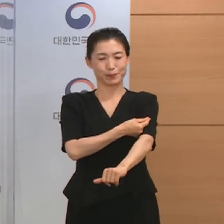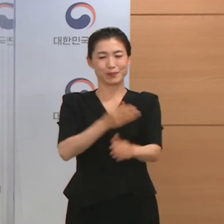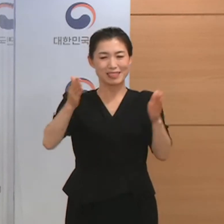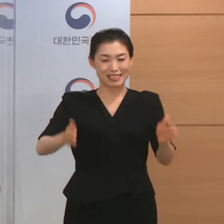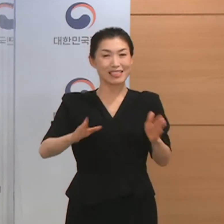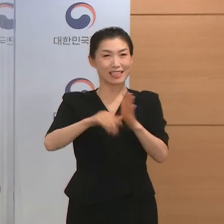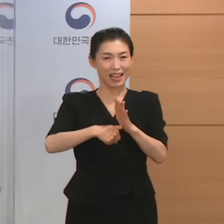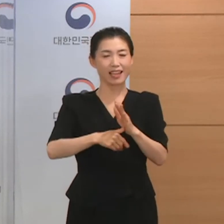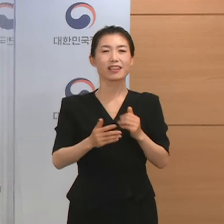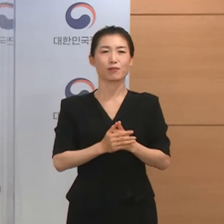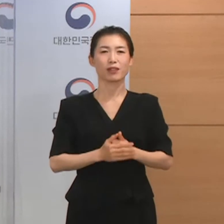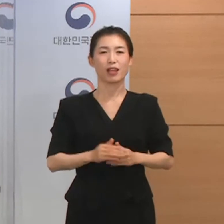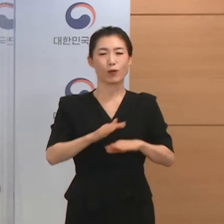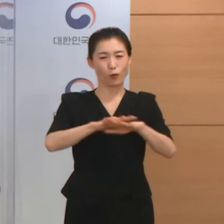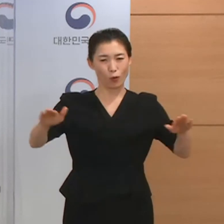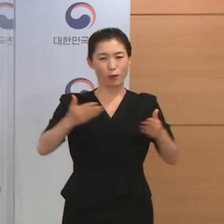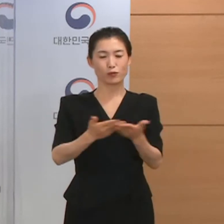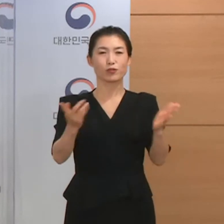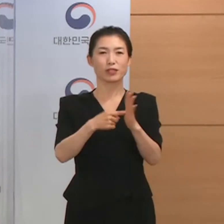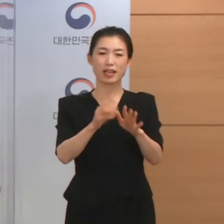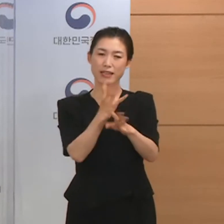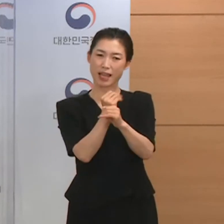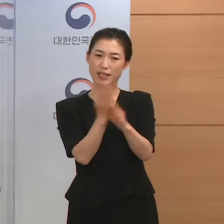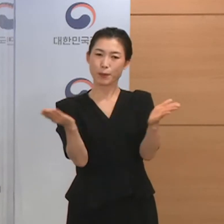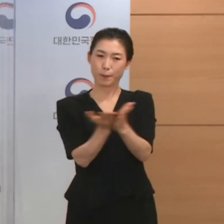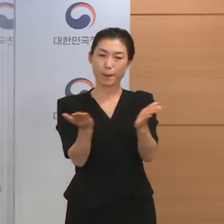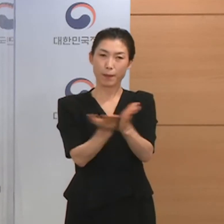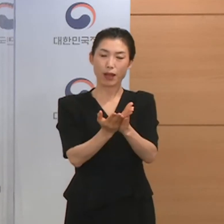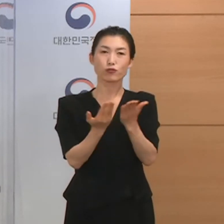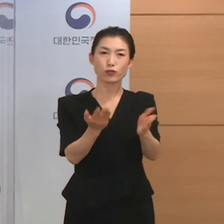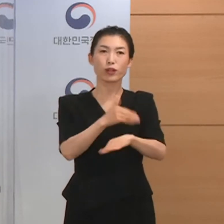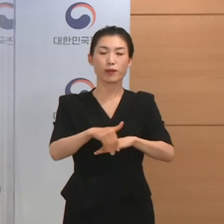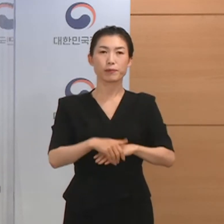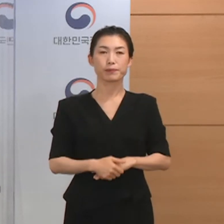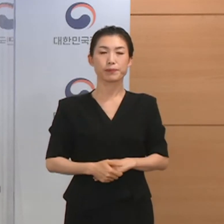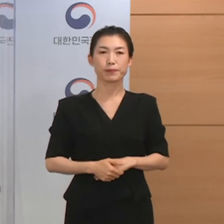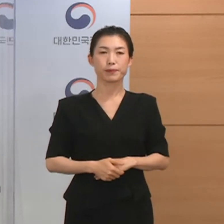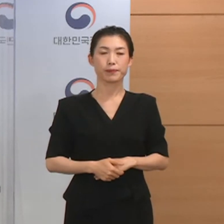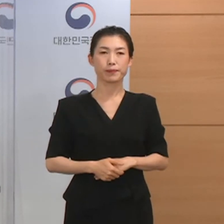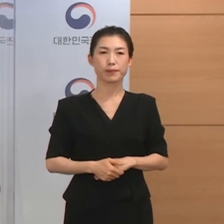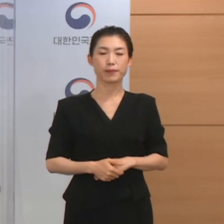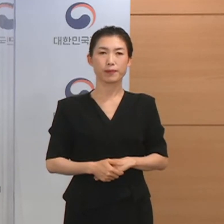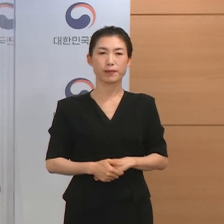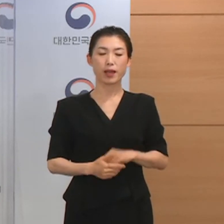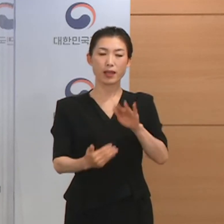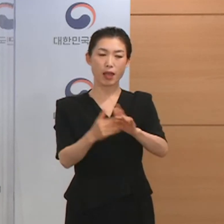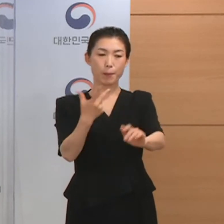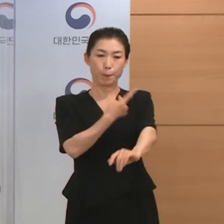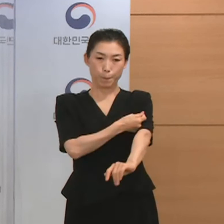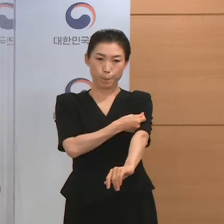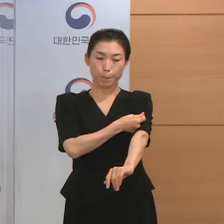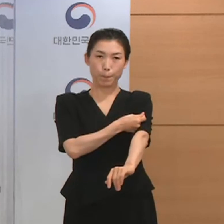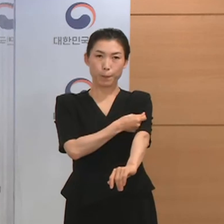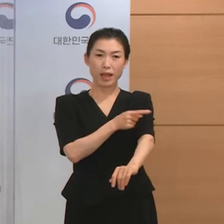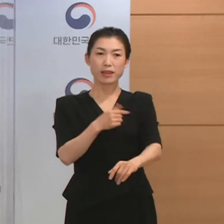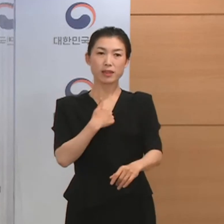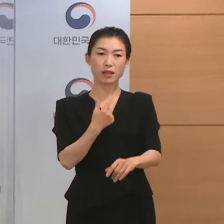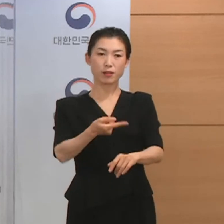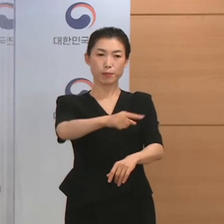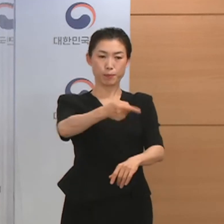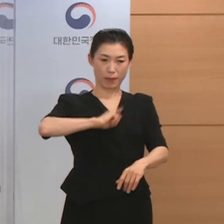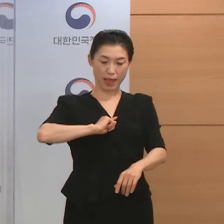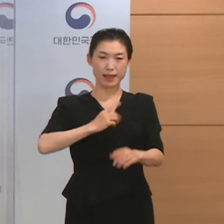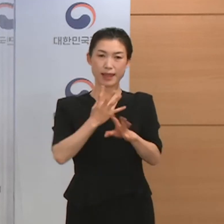시기이기도 합니다. 따라서 이러한 상황을 맞추어서 예방접종을 받을 수 있는 그 시기에 따라서 그 시기에